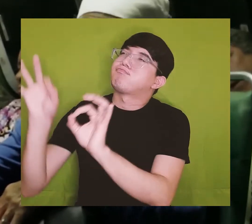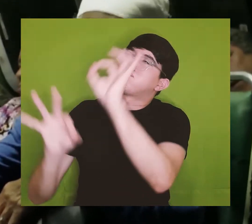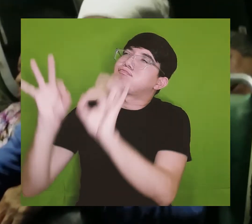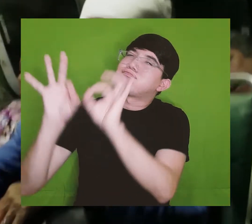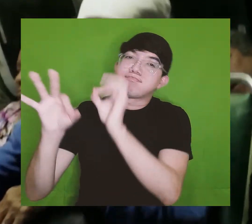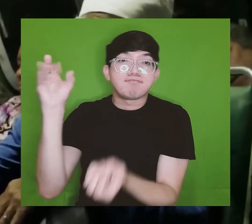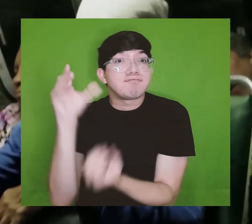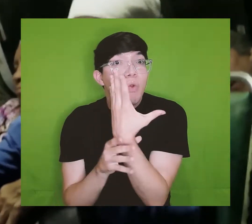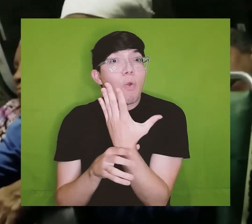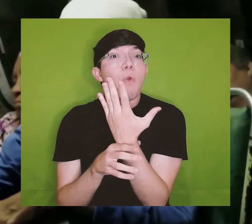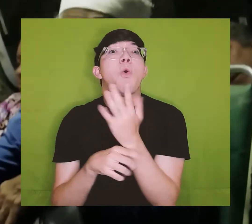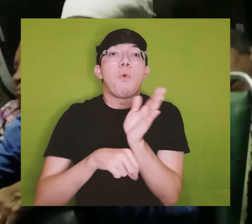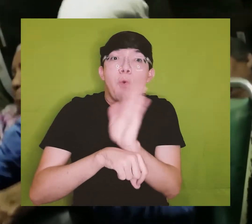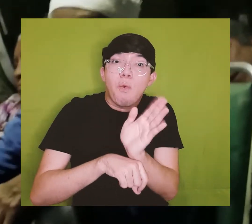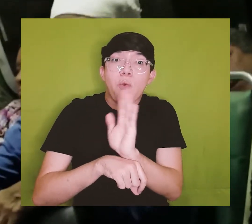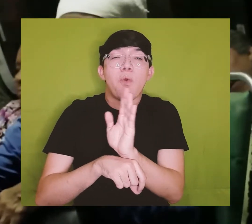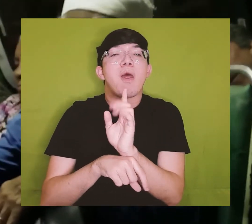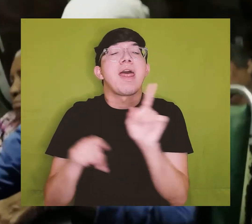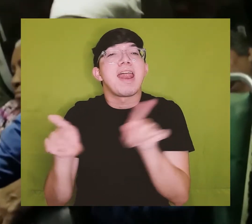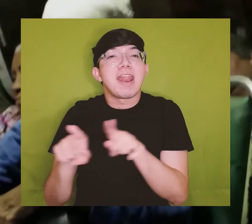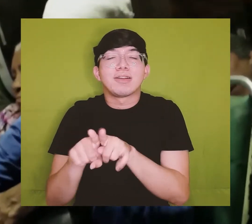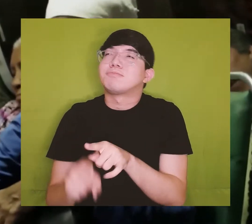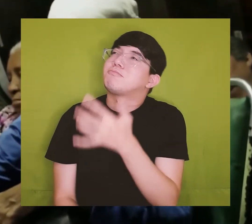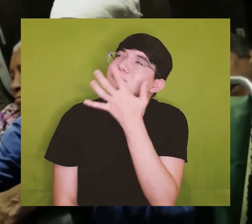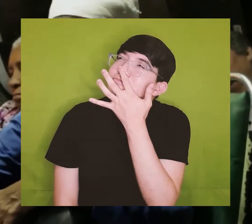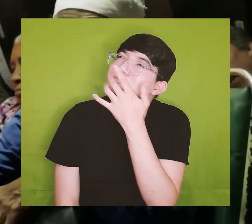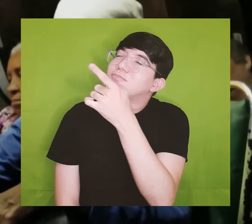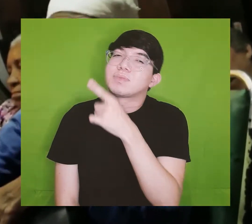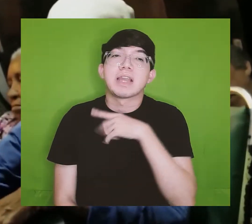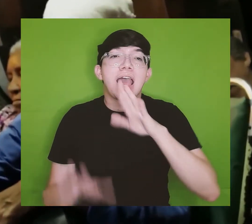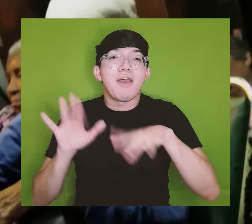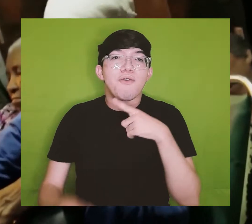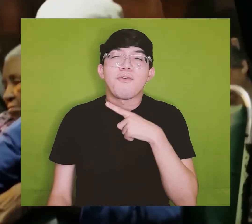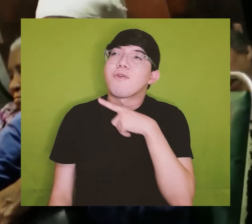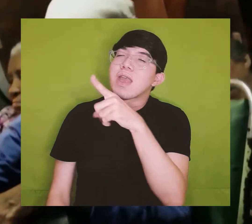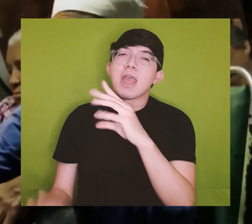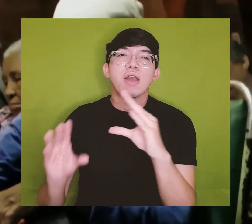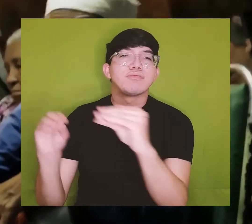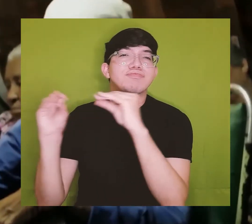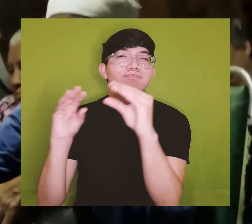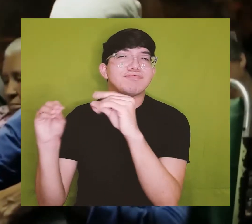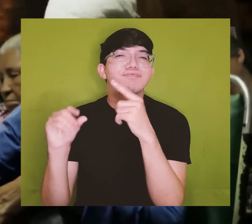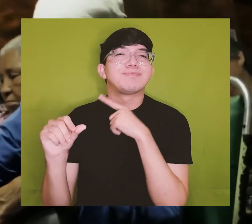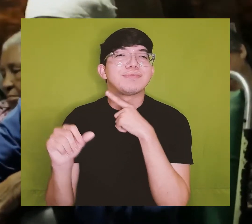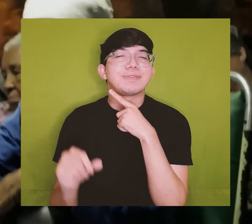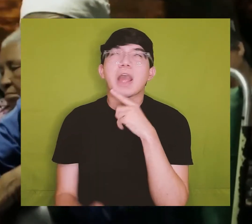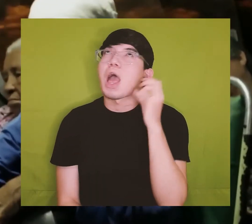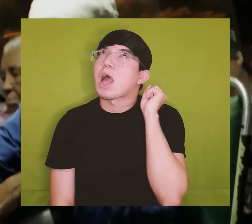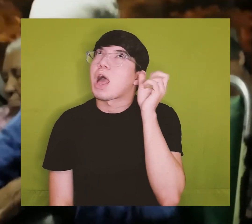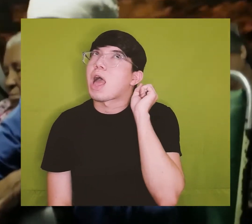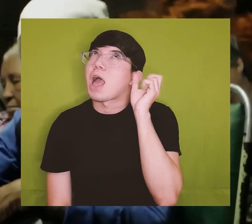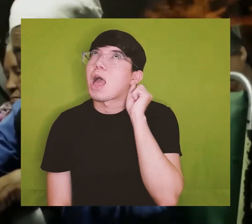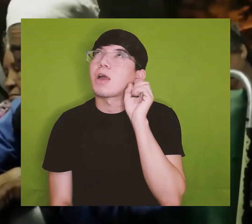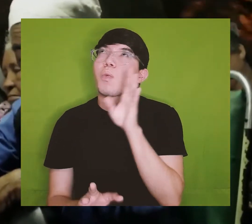até desenvolver aquela narrativa e os silêncios que a gente consegue escutar as conversas mesmo não existindo o